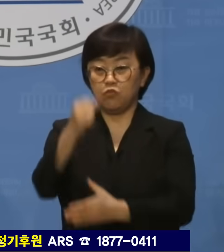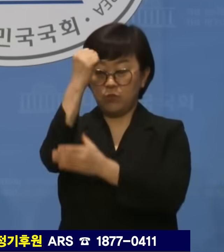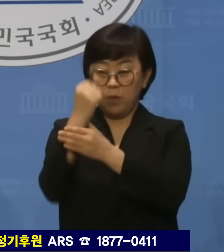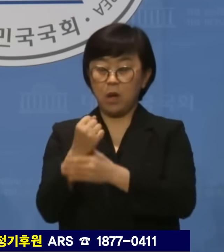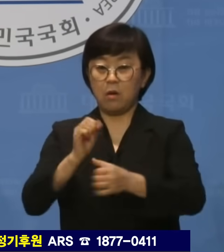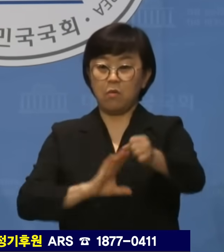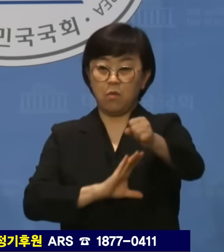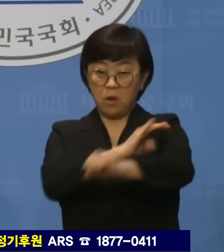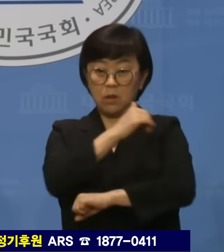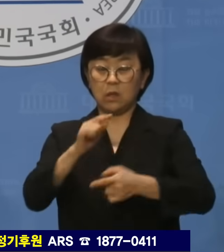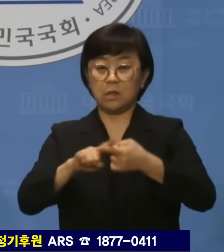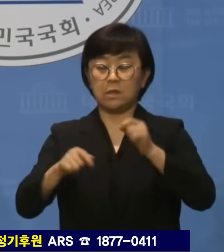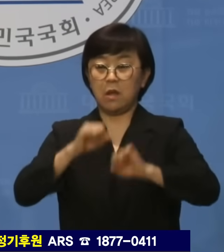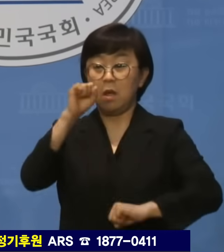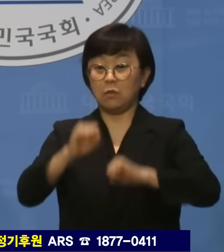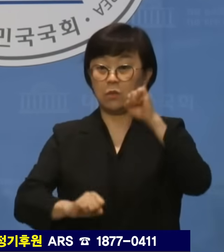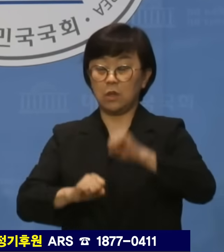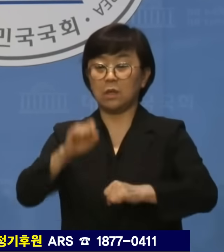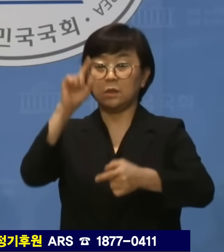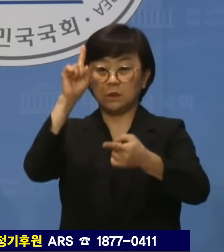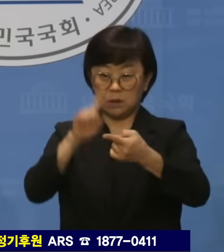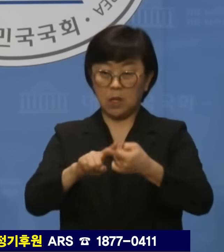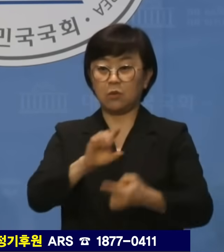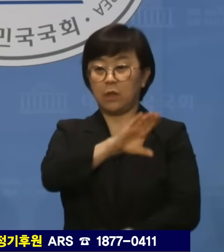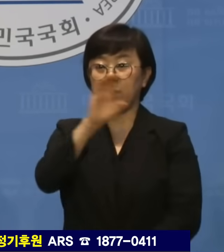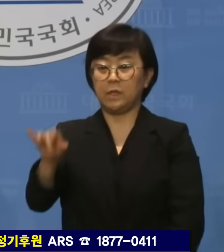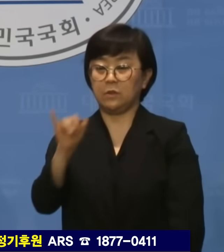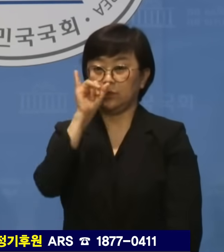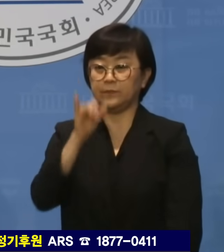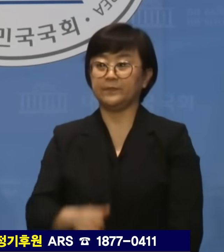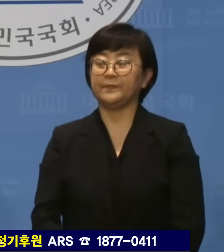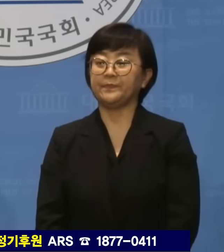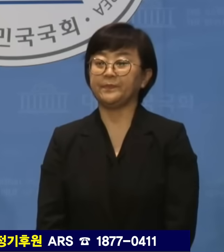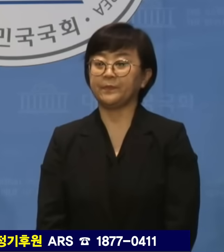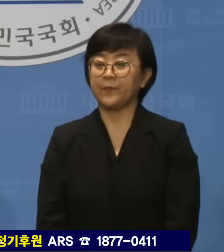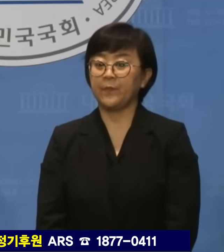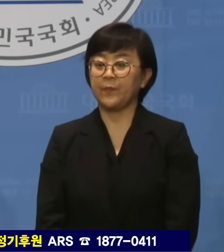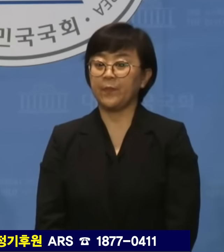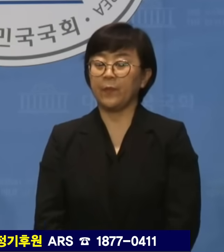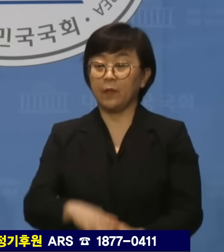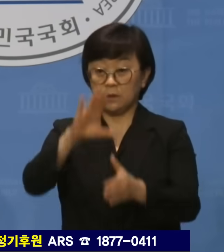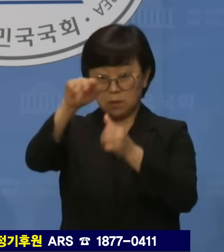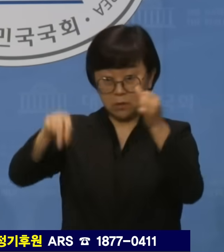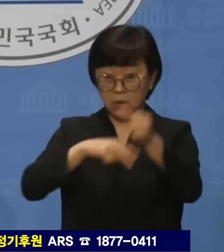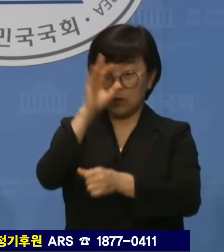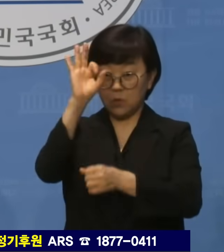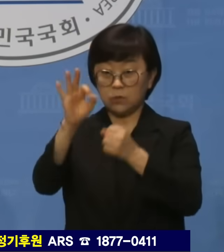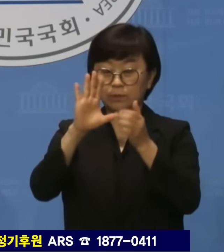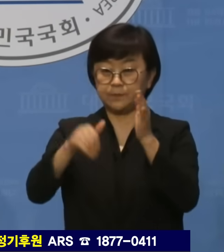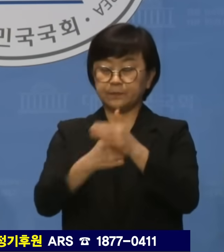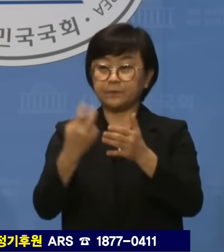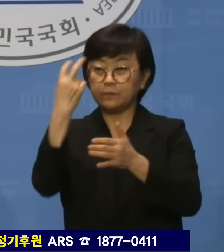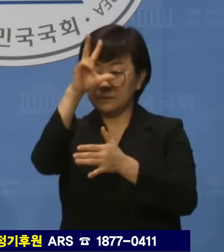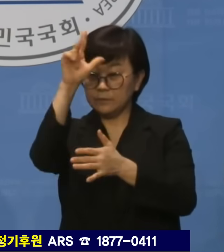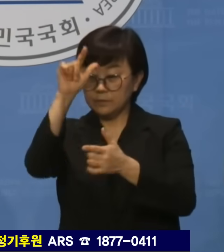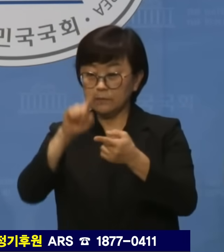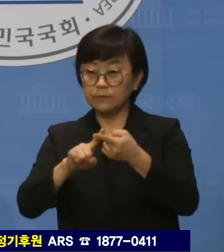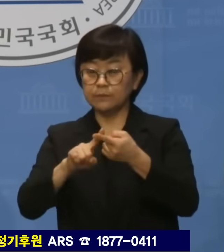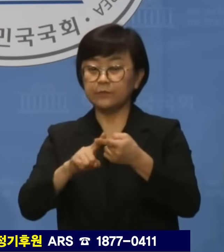권력의 파렴치한 행각이 고스란히 담겨 있습니다. 당시 상황을 보면